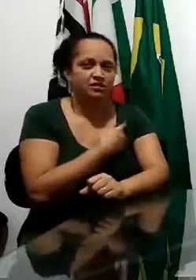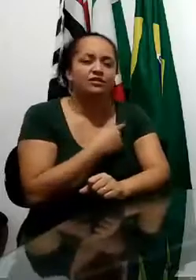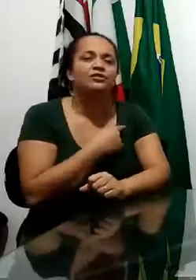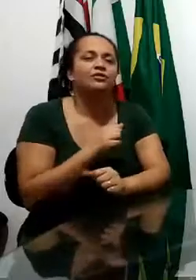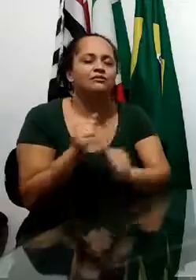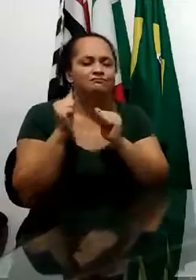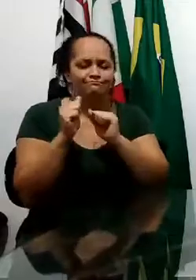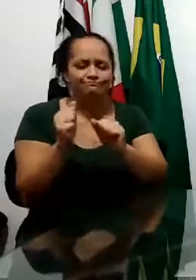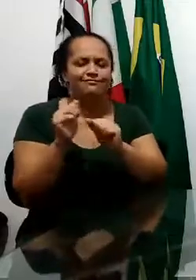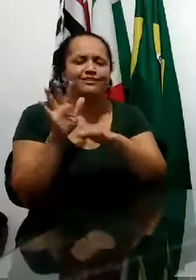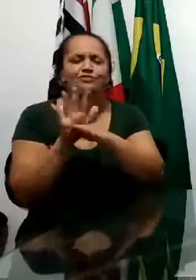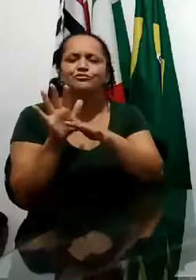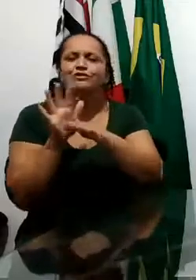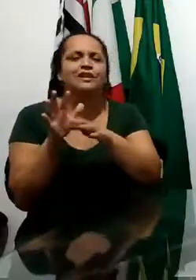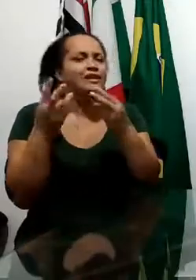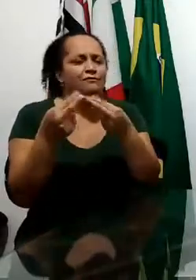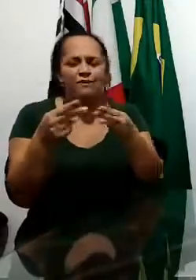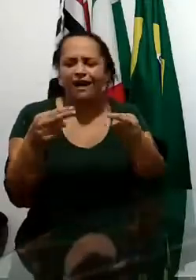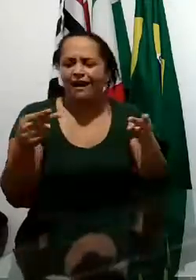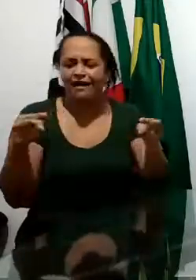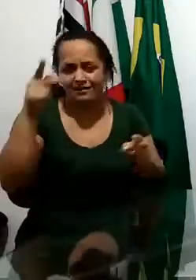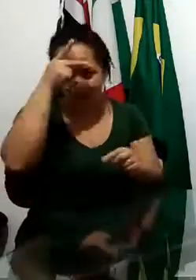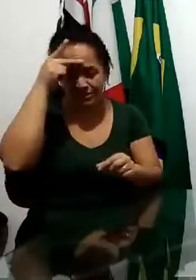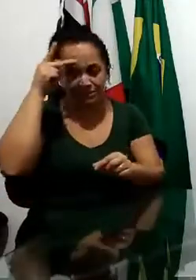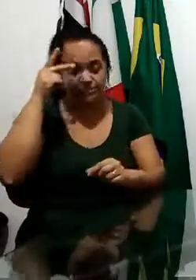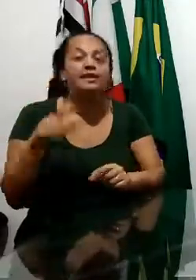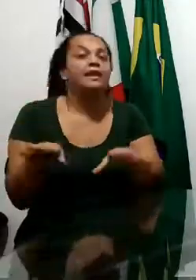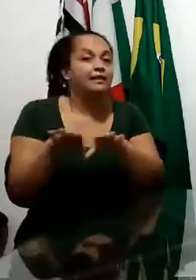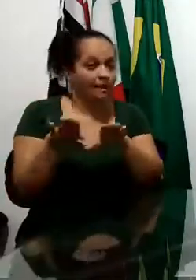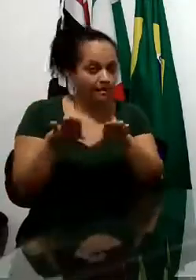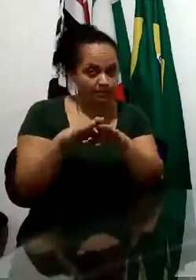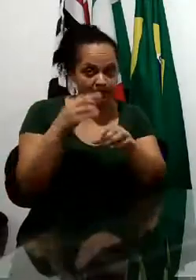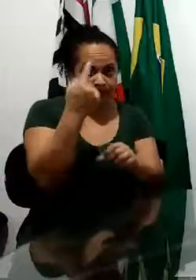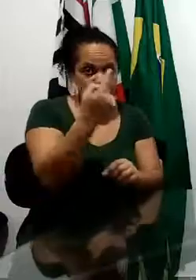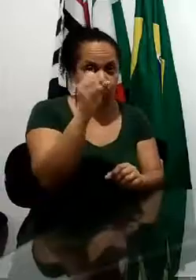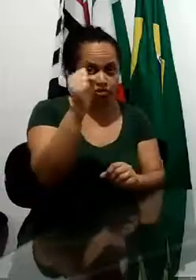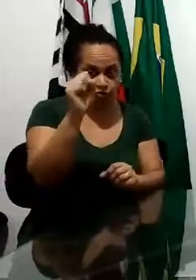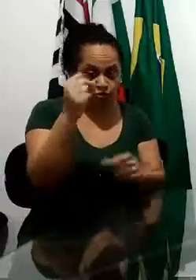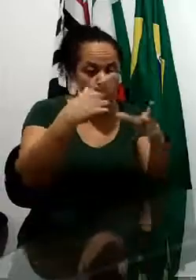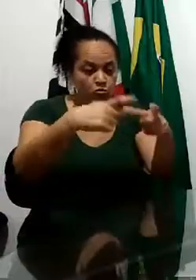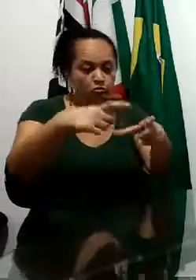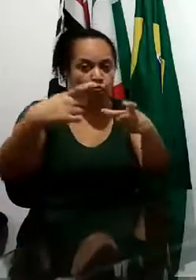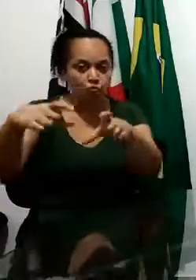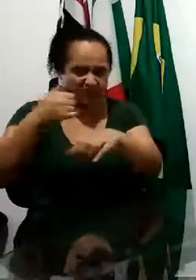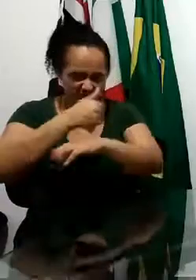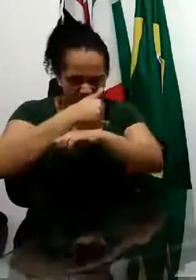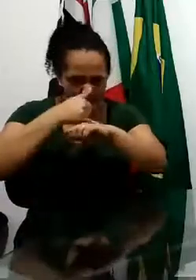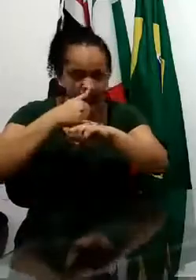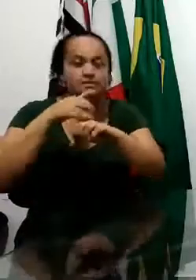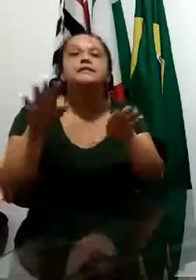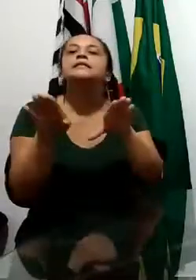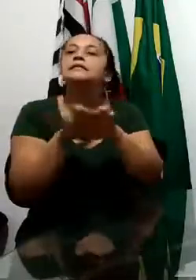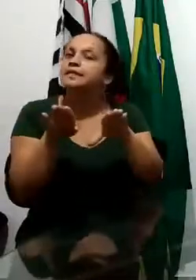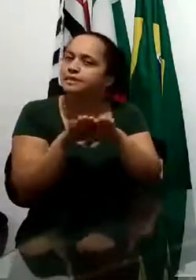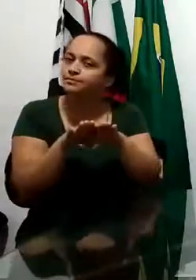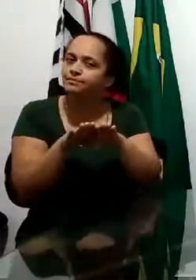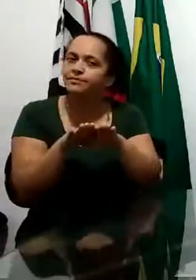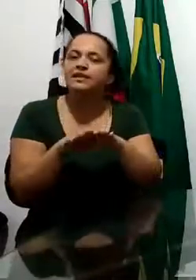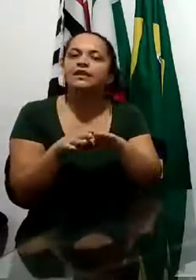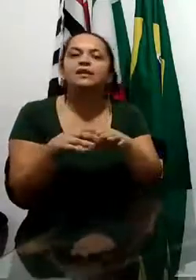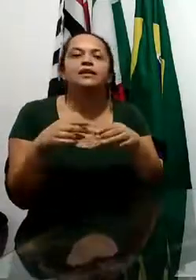socorrer muita gente. Além das 18 ONGs e também a agência missionária, nós estamos ajudando dezenas